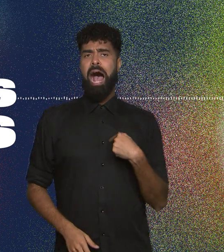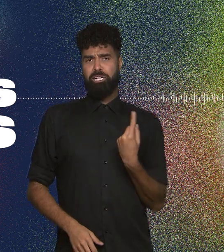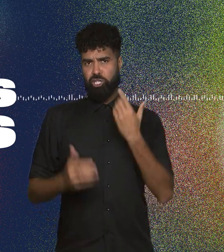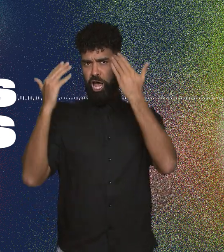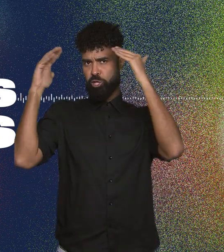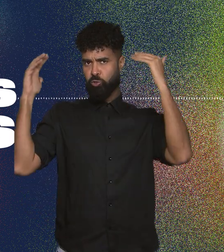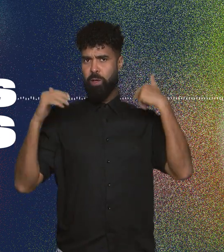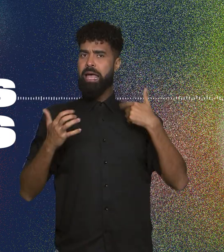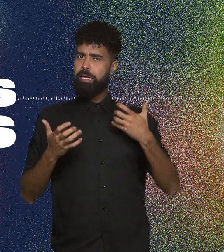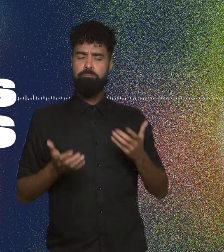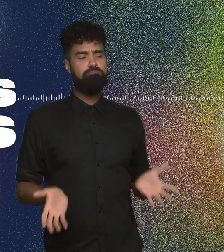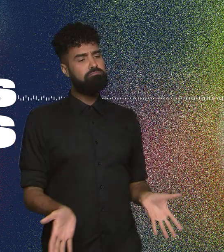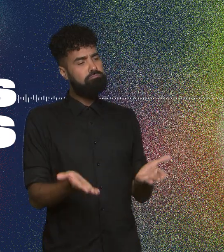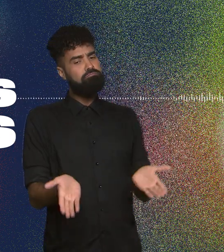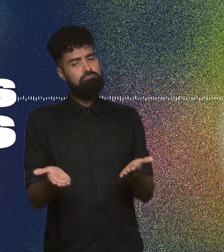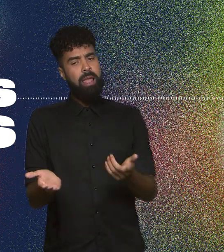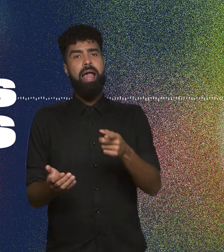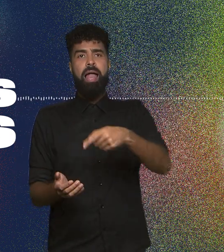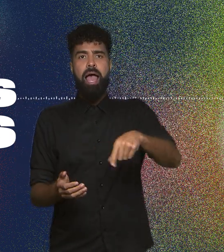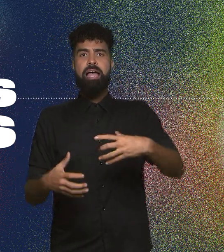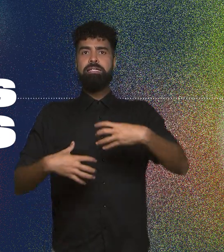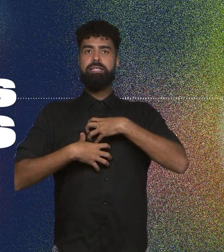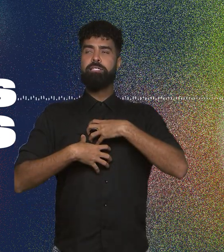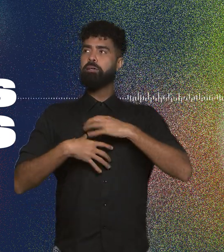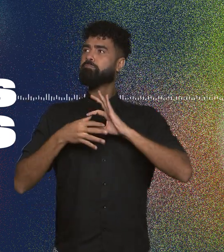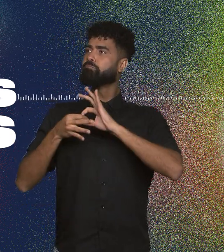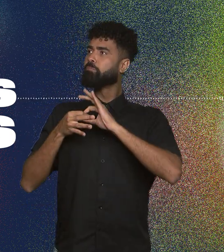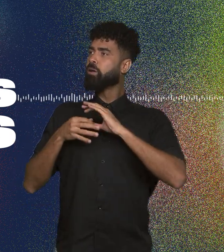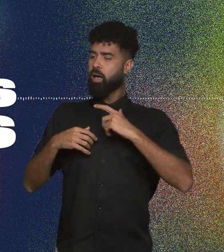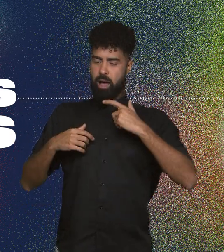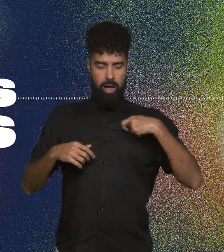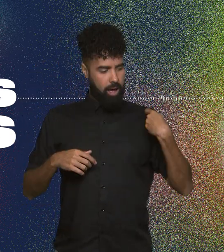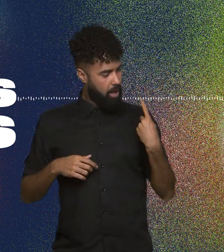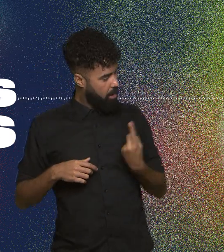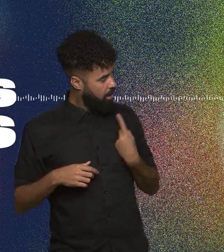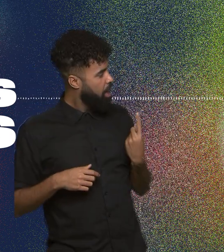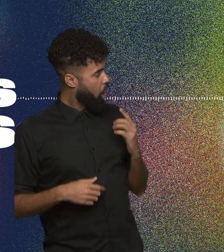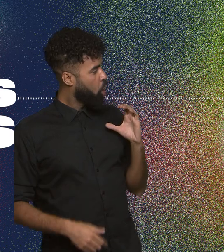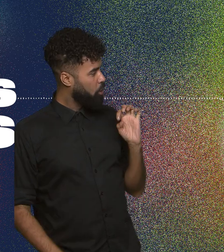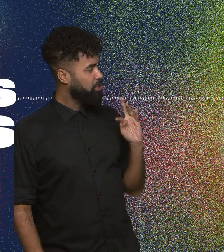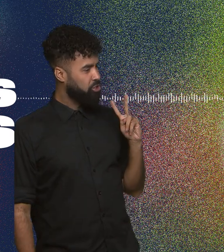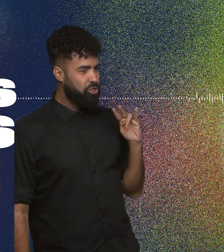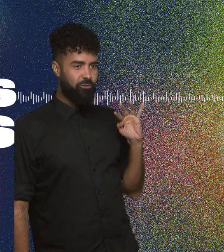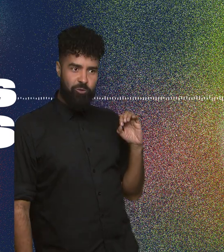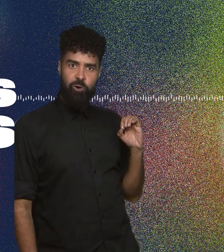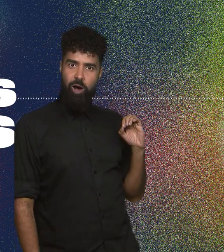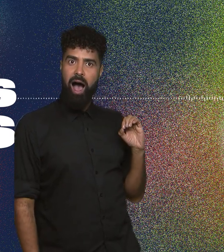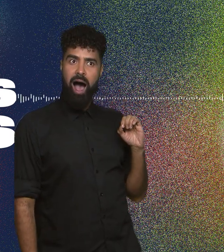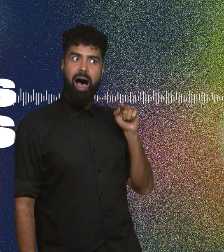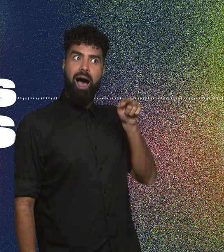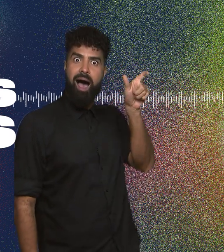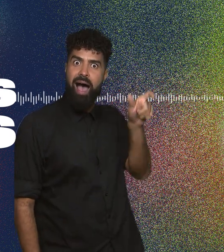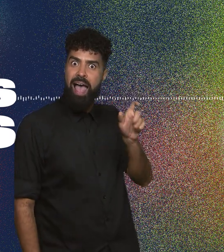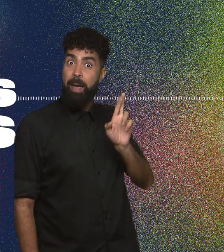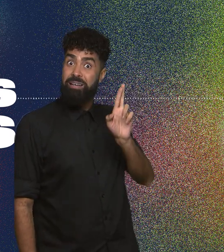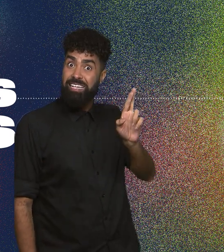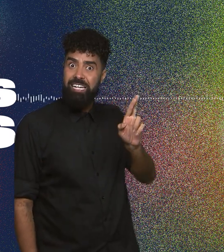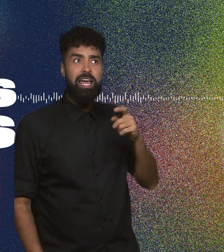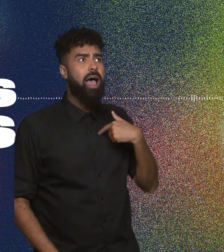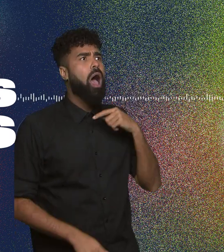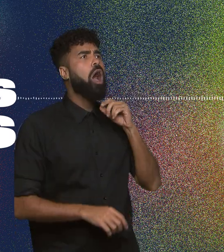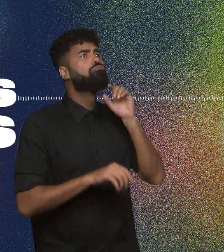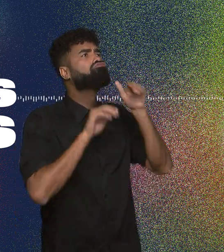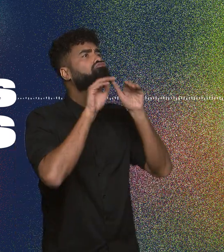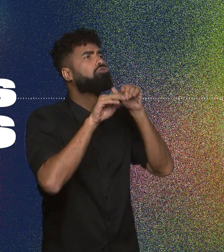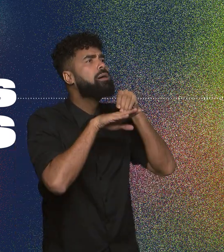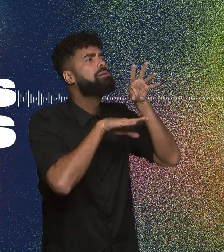que eles, como um todo, se sintam como um corpo coletivo e que entendam que os representantes têm um papel de levar a voz